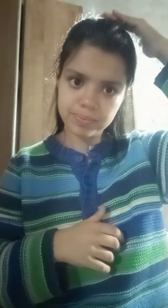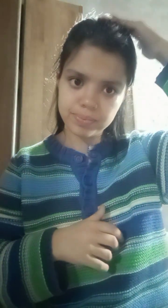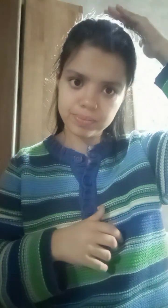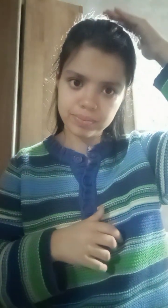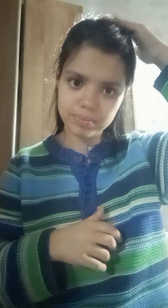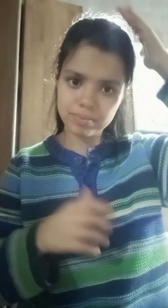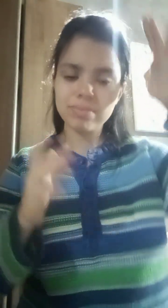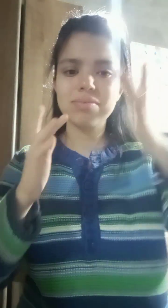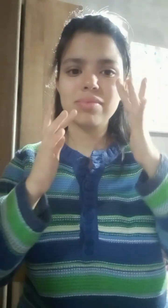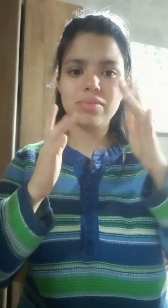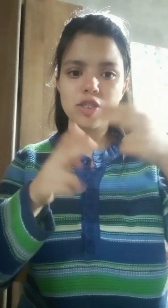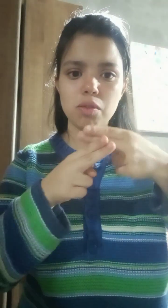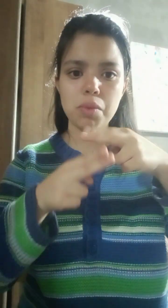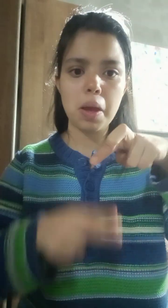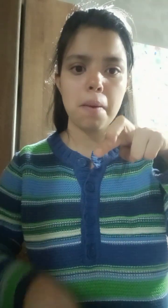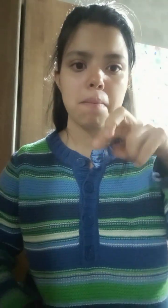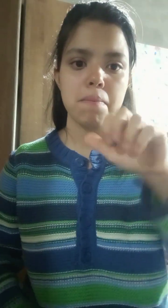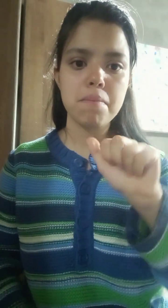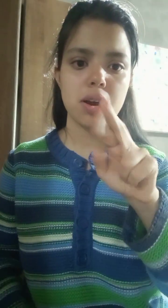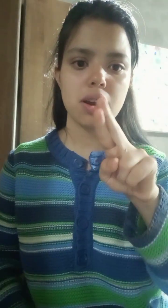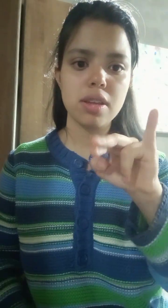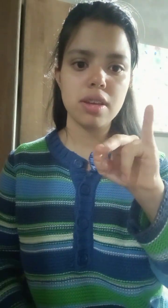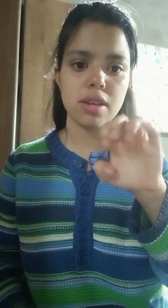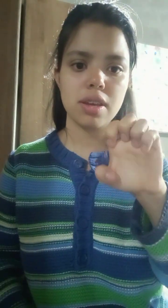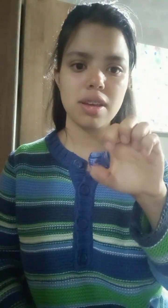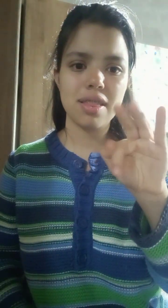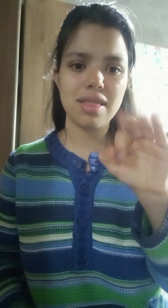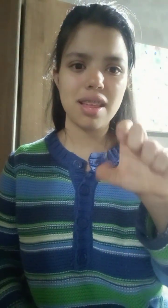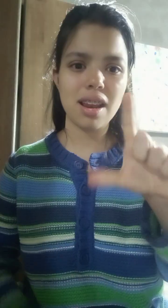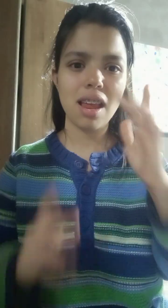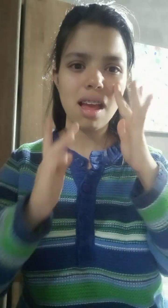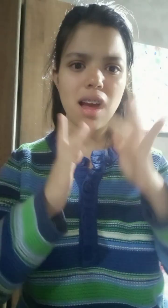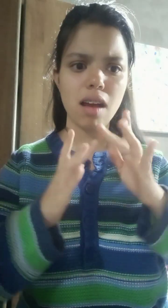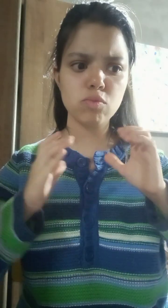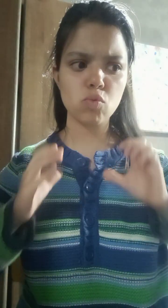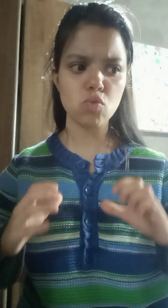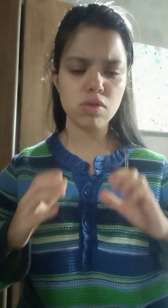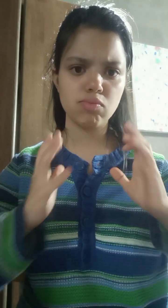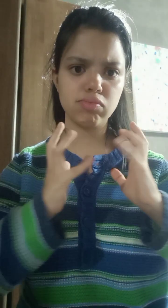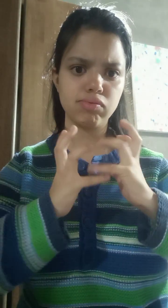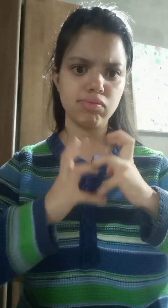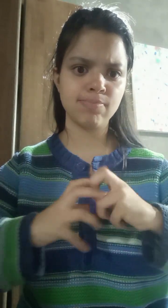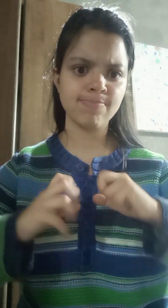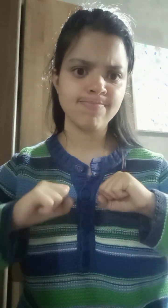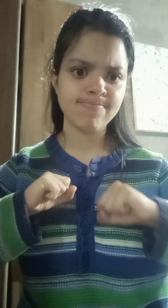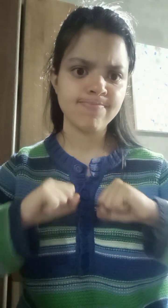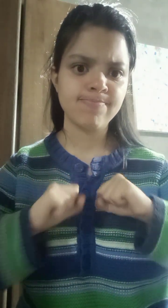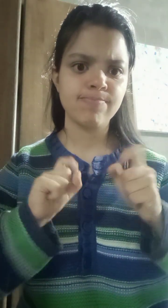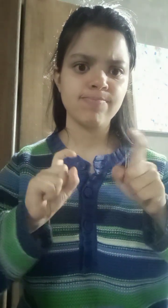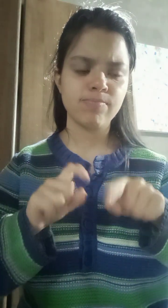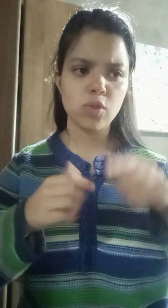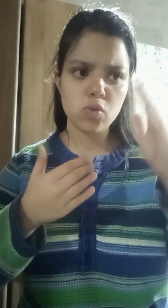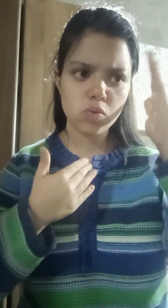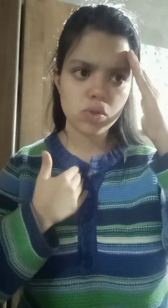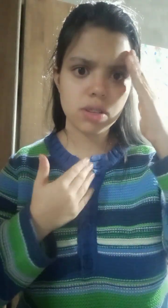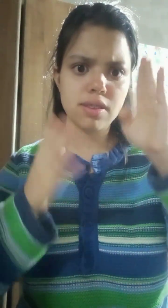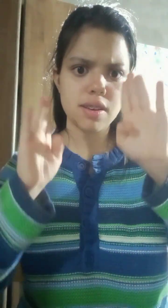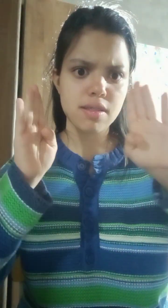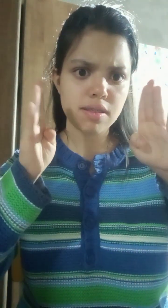Sensaciones, lenguaje, percepción, conciencia corporal y atención. El lóbulo occipital, la visión